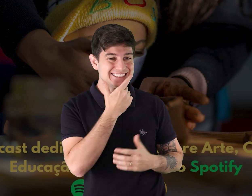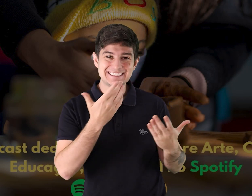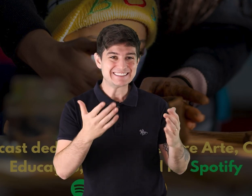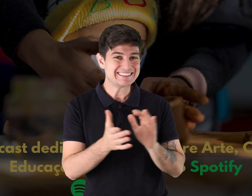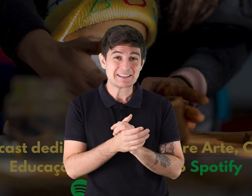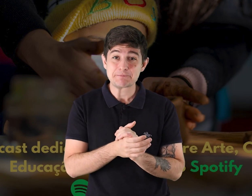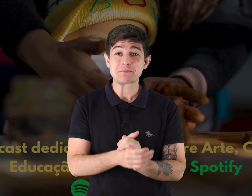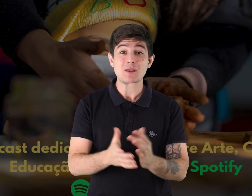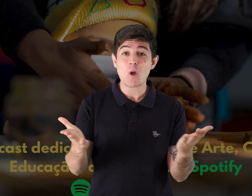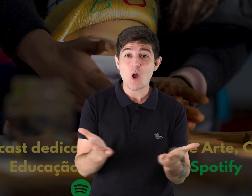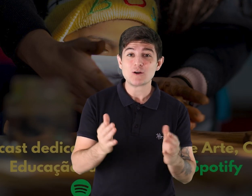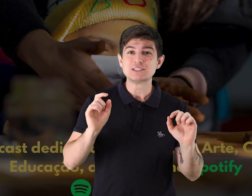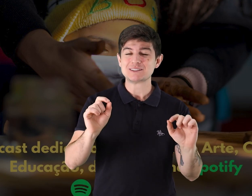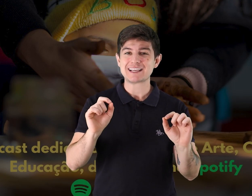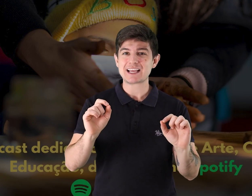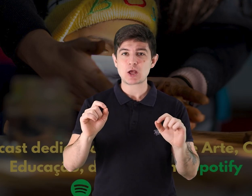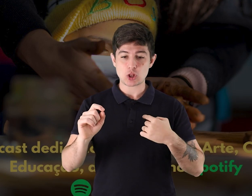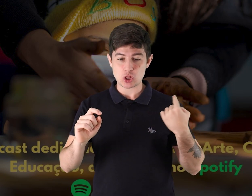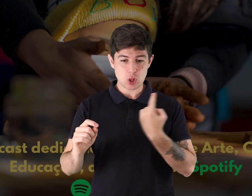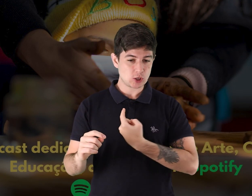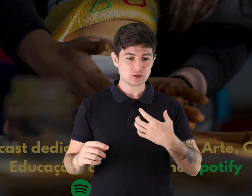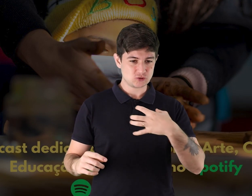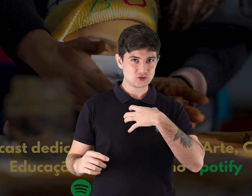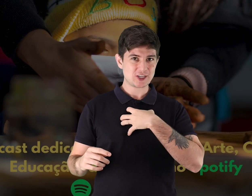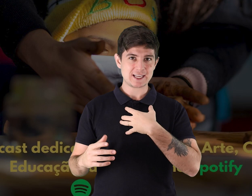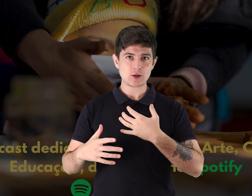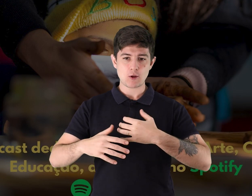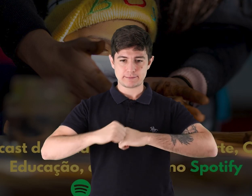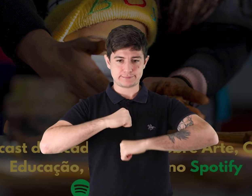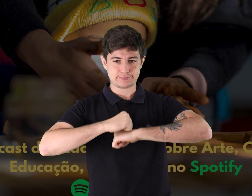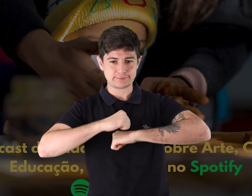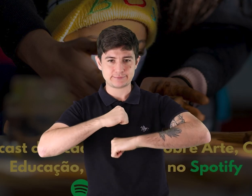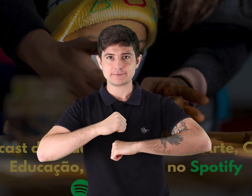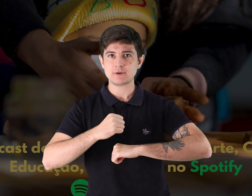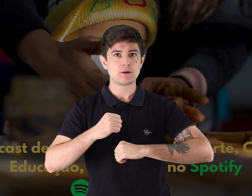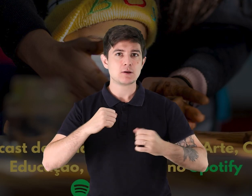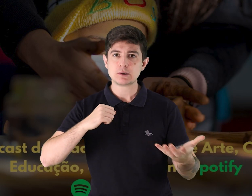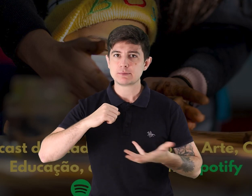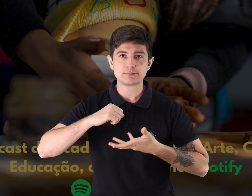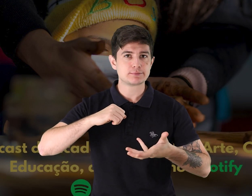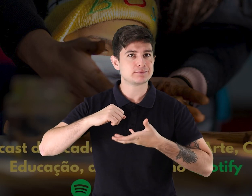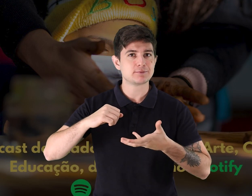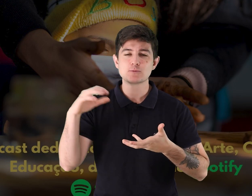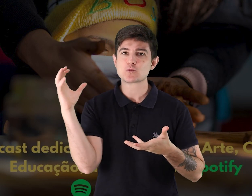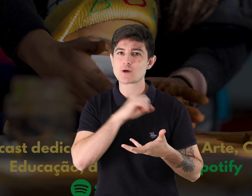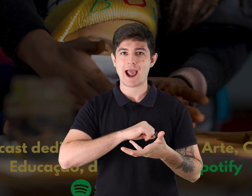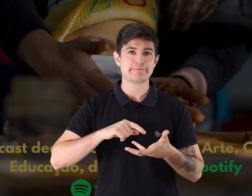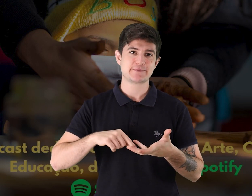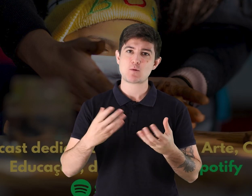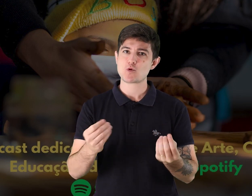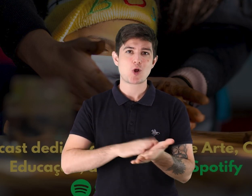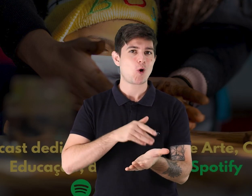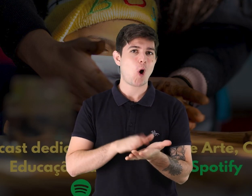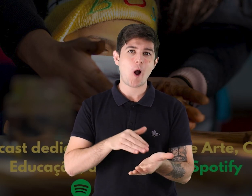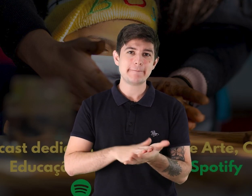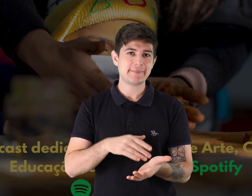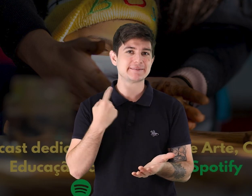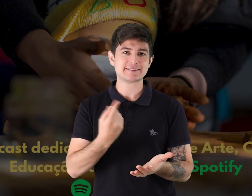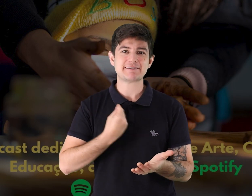Normalmente o que acontece? Nós estamos hoje, Patrícia, num ritmo, todos, num ritmo de vida acelerado,